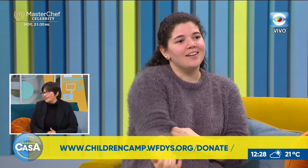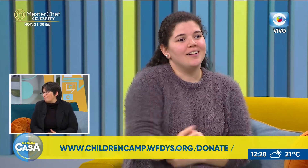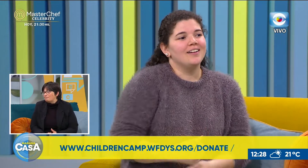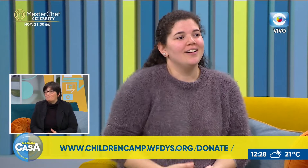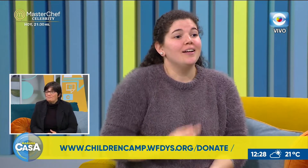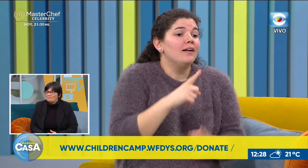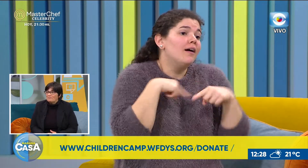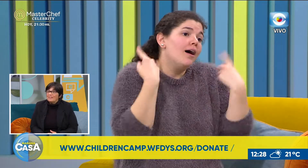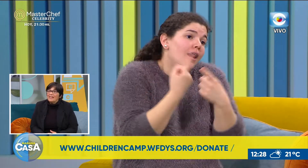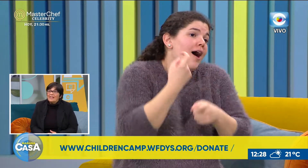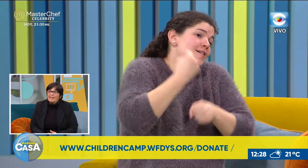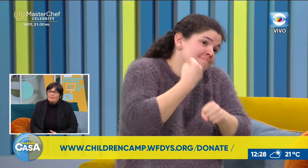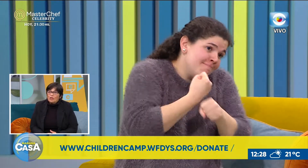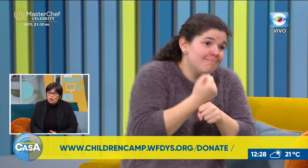la frase.